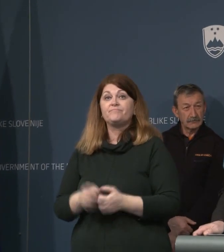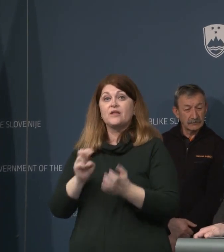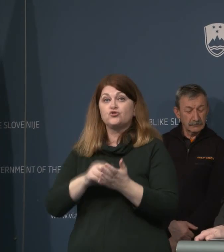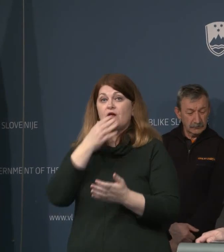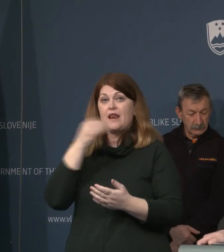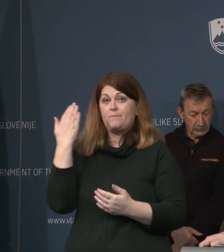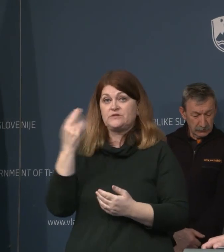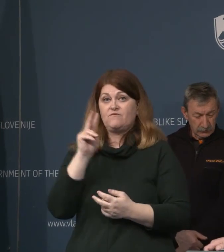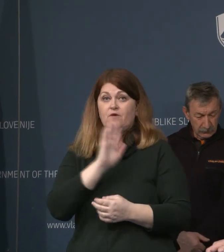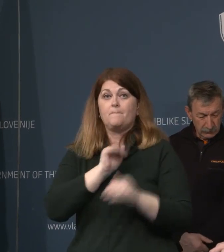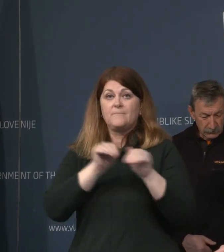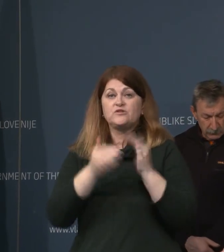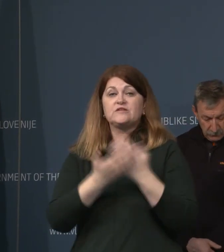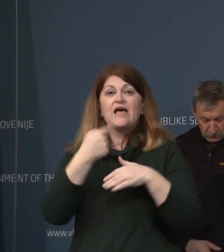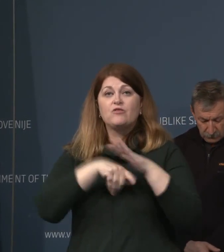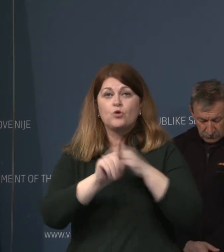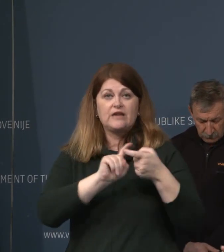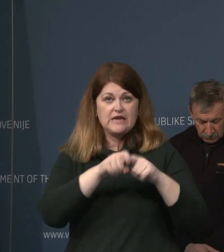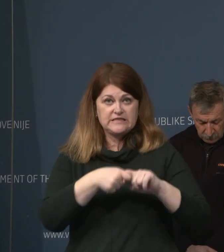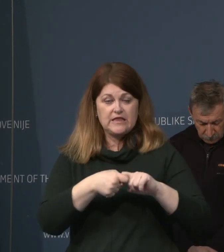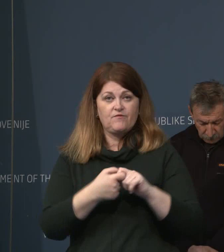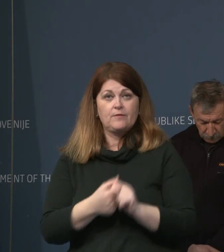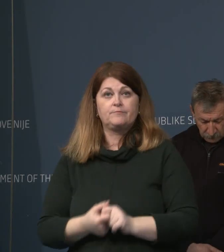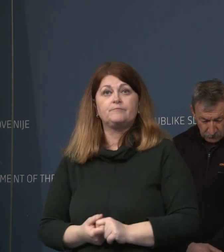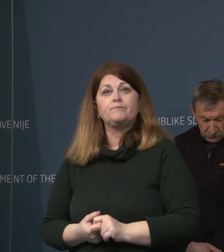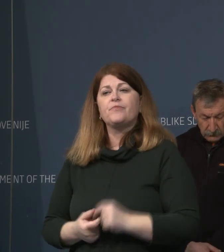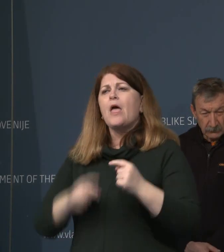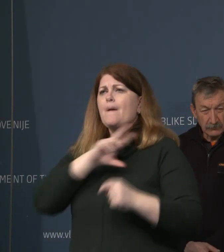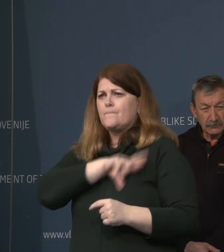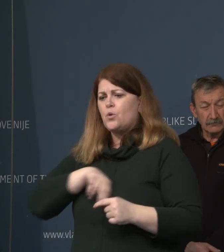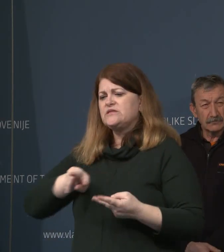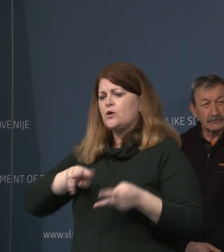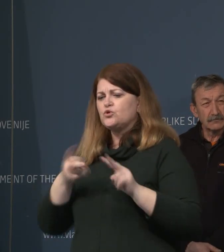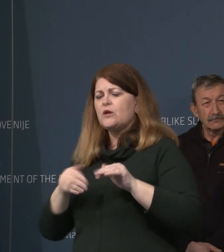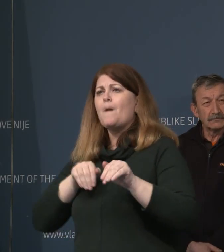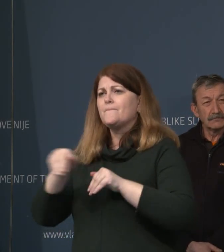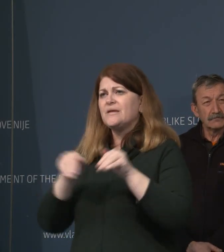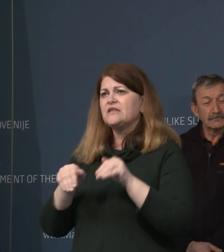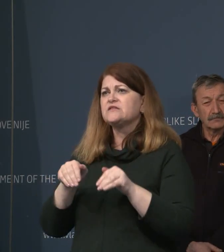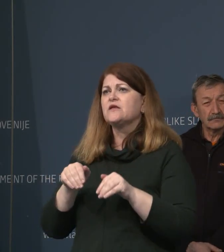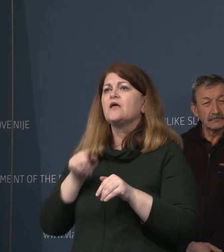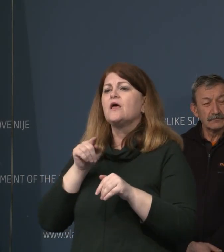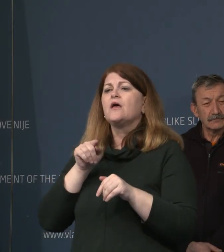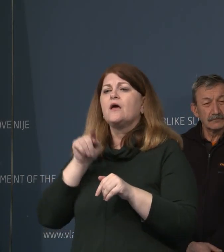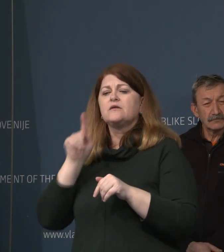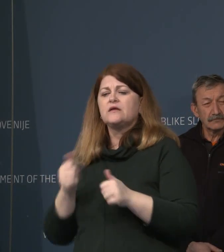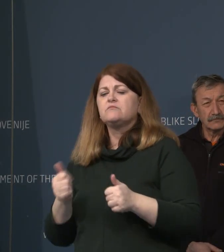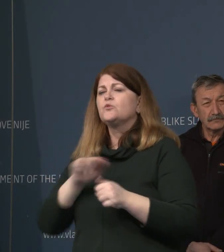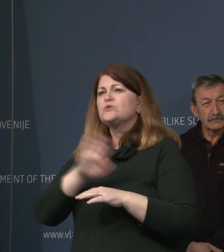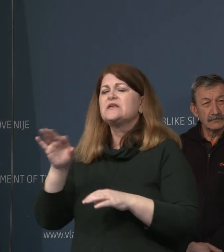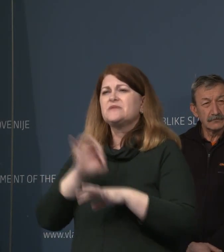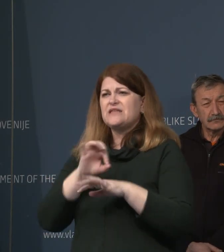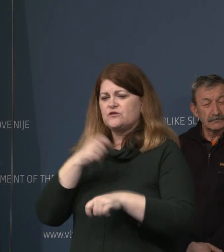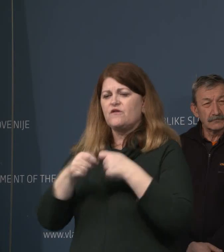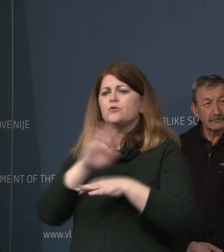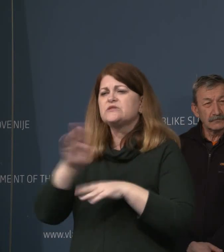Še lep pozdrav v imenu ministrstva za notranje zadeve. Policija oziroma ministrstvo seveda zdravstvenim delavcem in samostalim pri